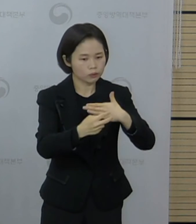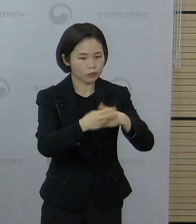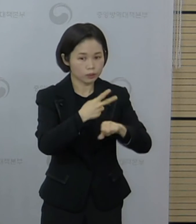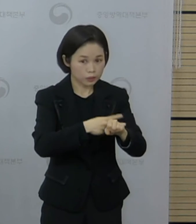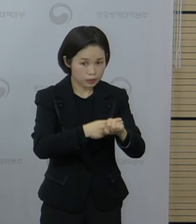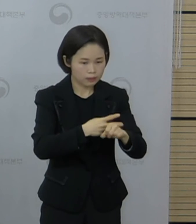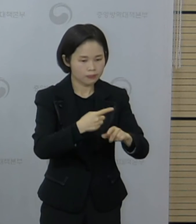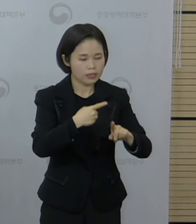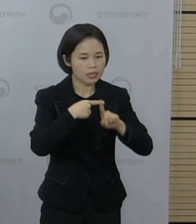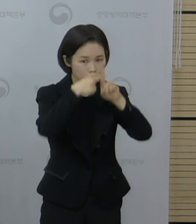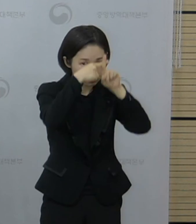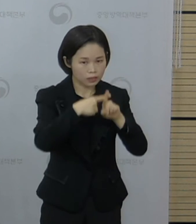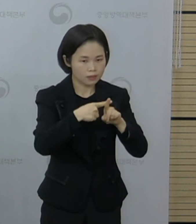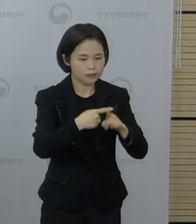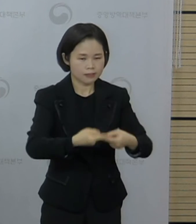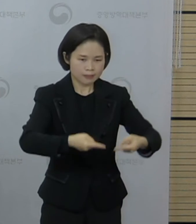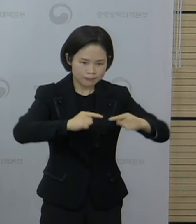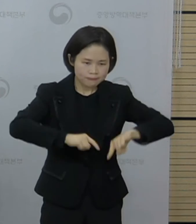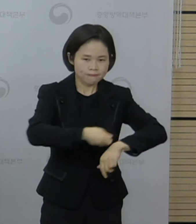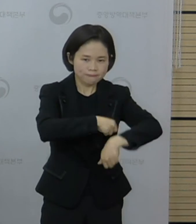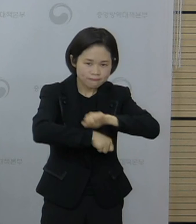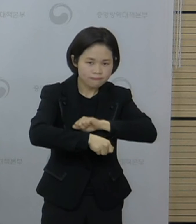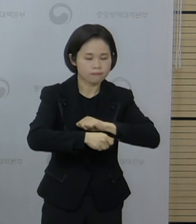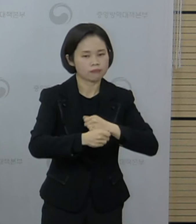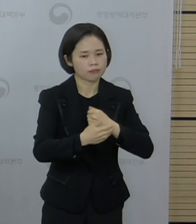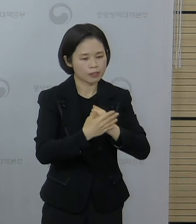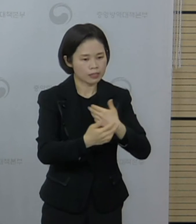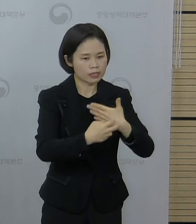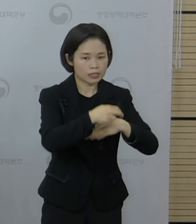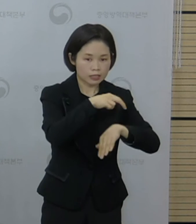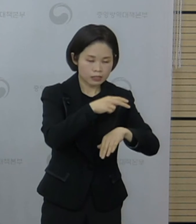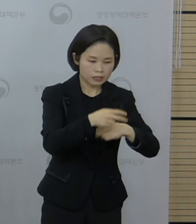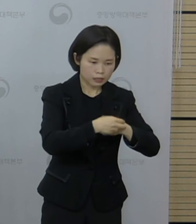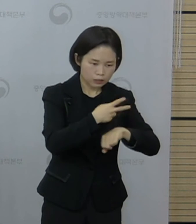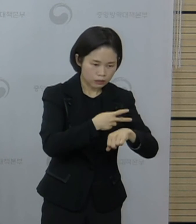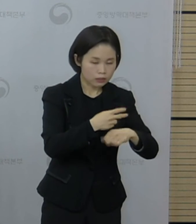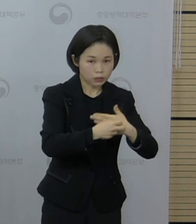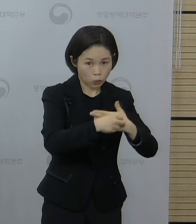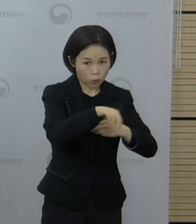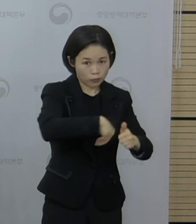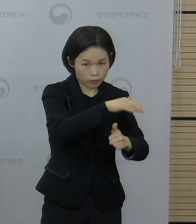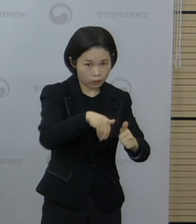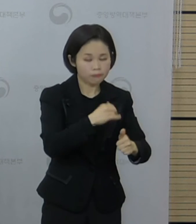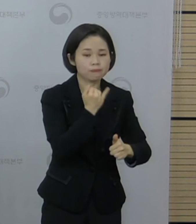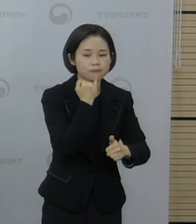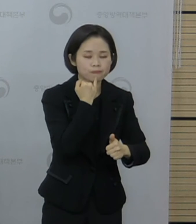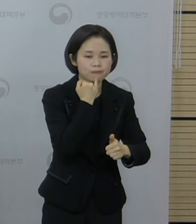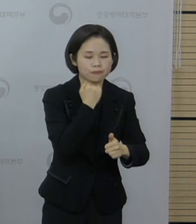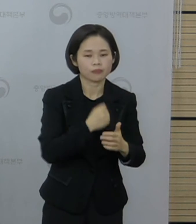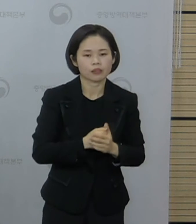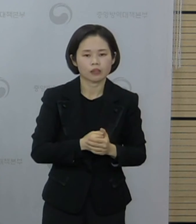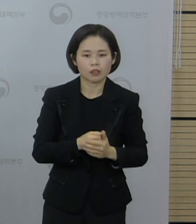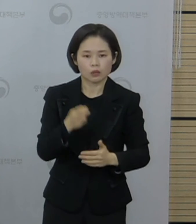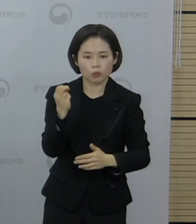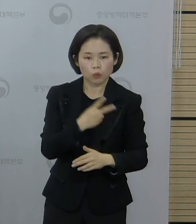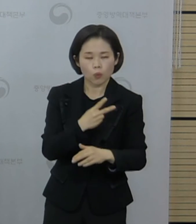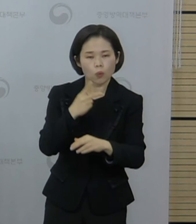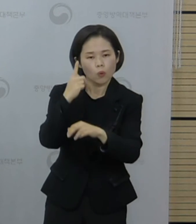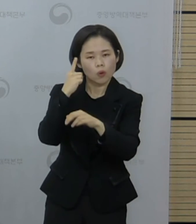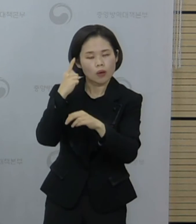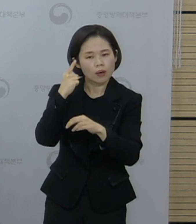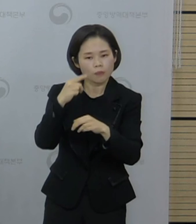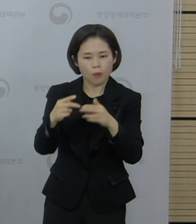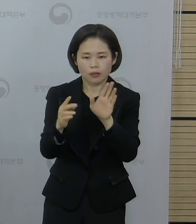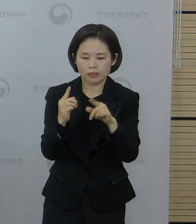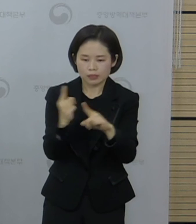체계가 건 죄 합니다 연구개발 분야의 종사자들의 끊임없는 노력으로